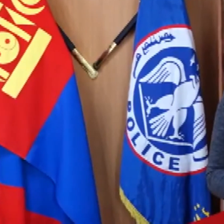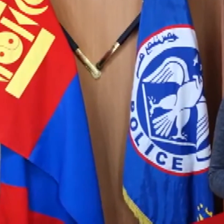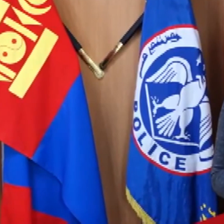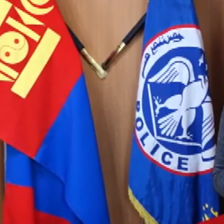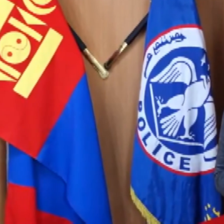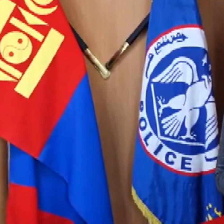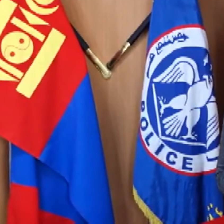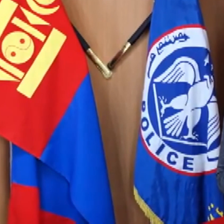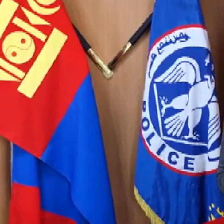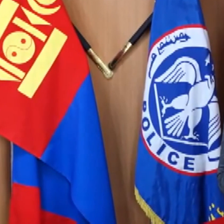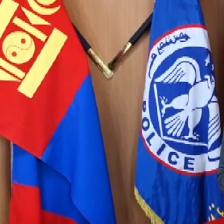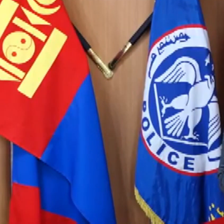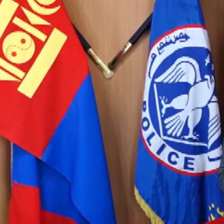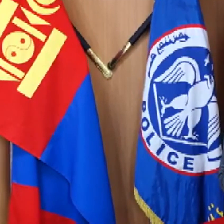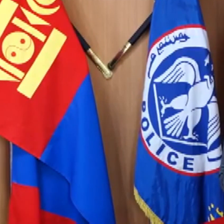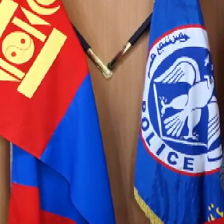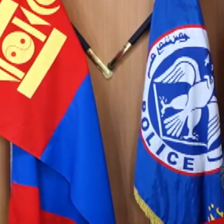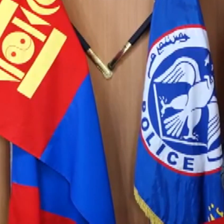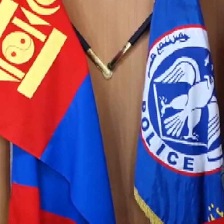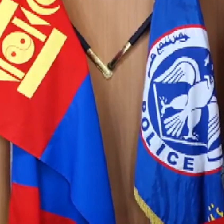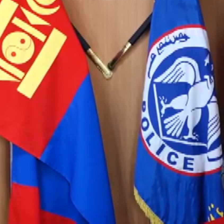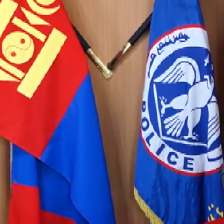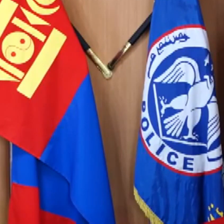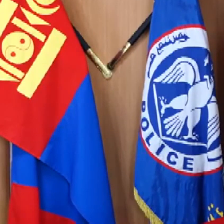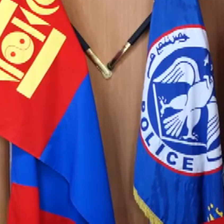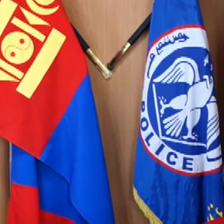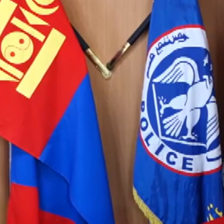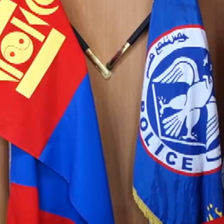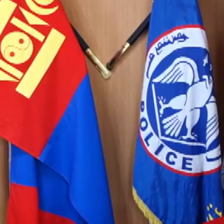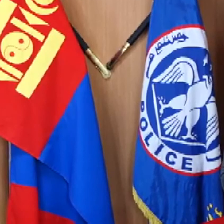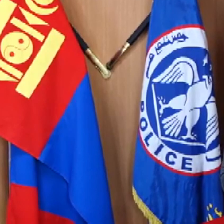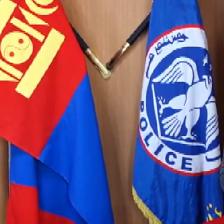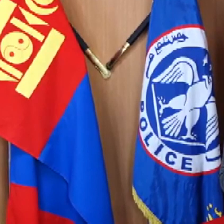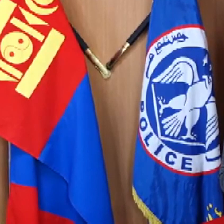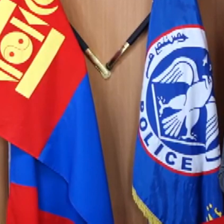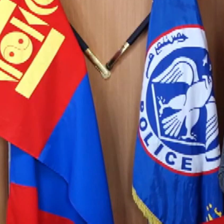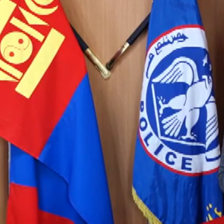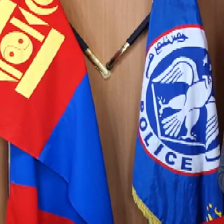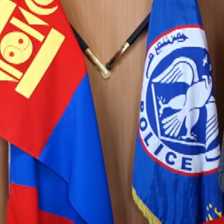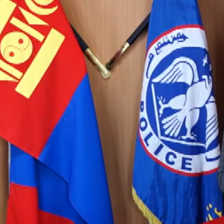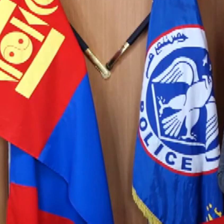албан өрөөндөө зөрчсөн ихний асуудал бас энд яригдж байна. За үргэлжлүүлээд бас хүний амнаас